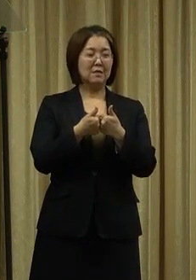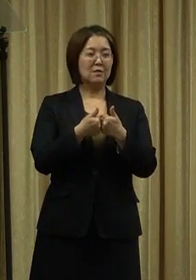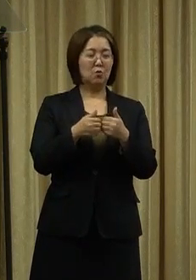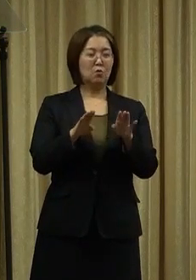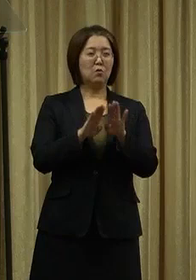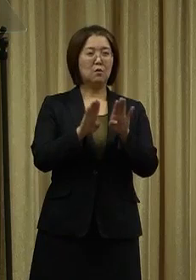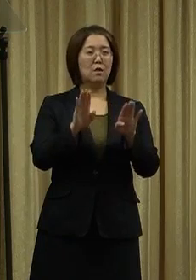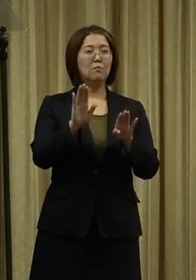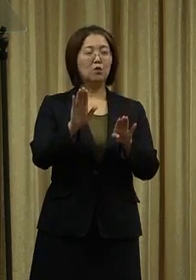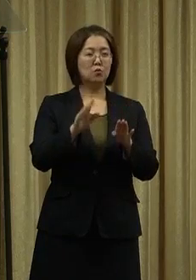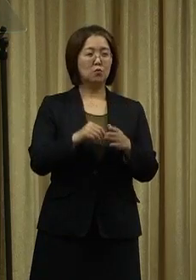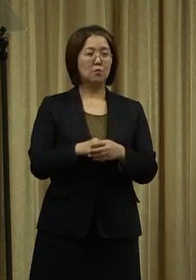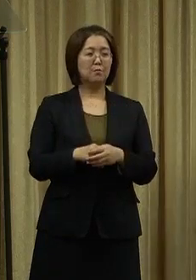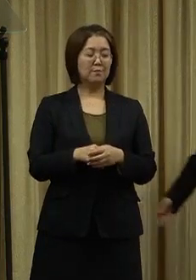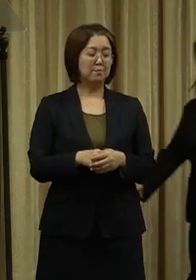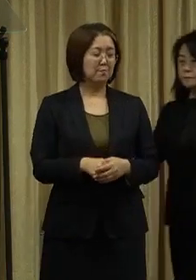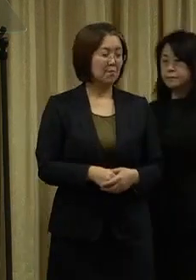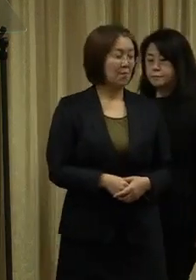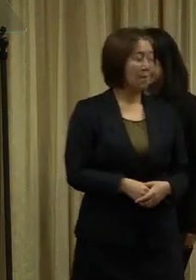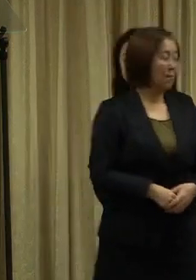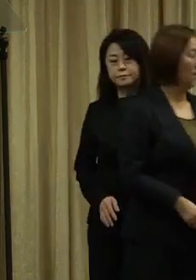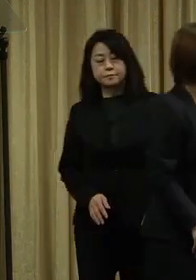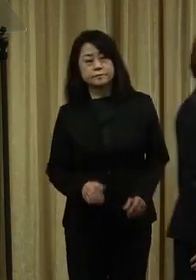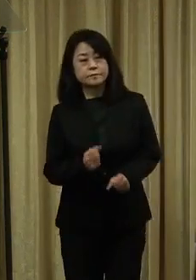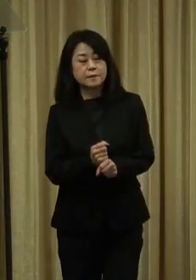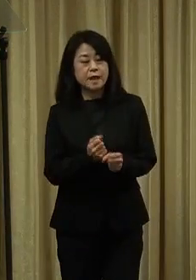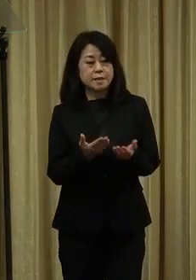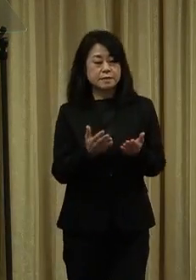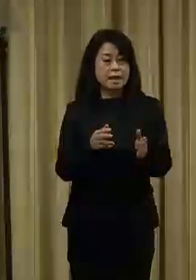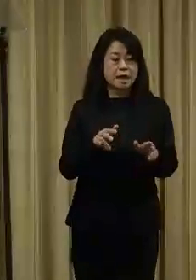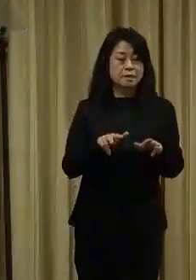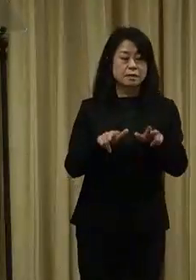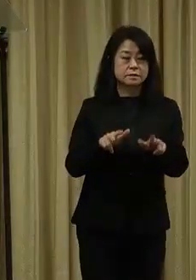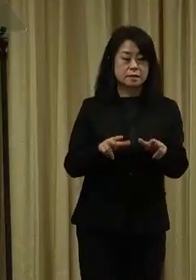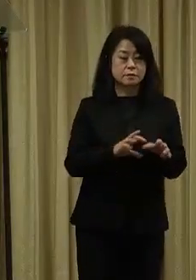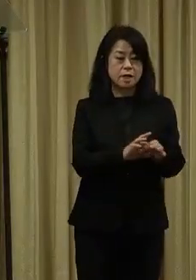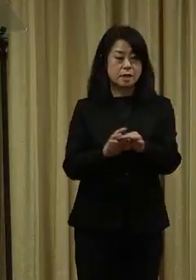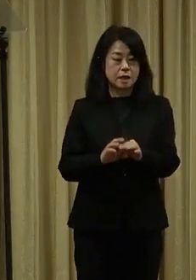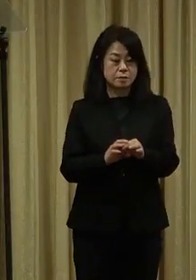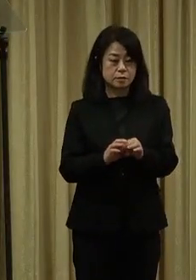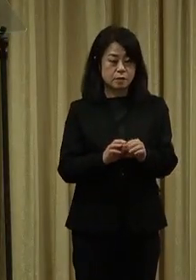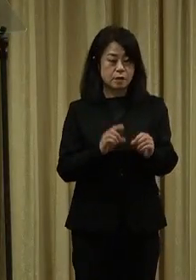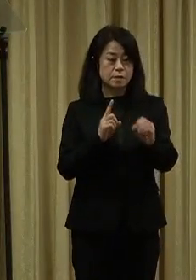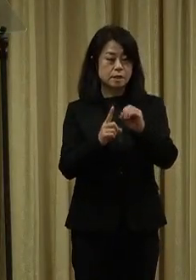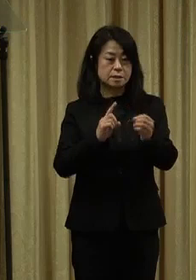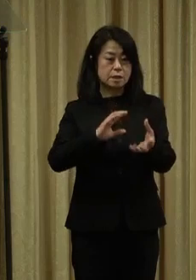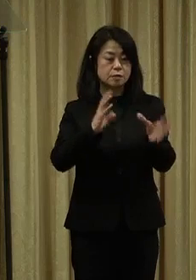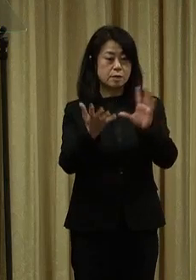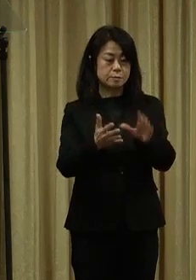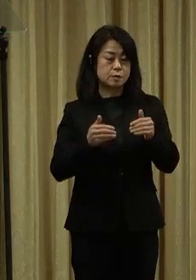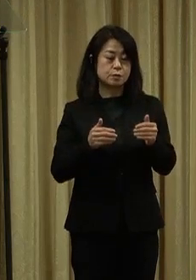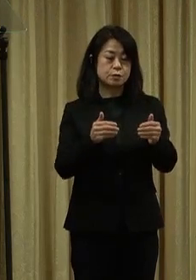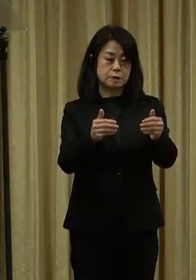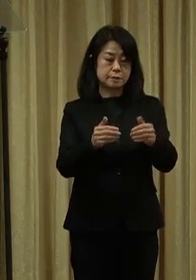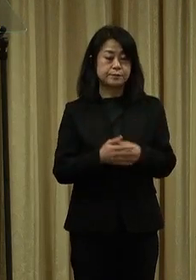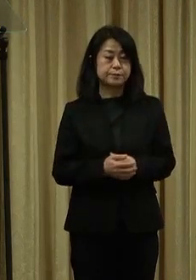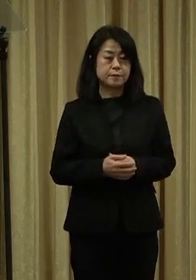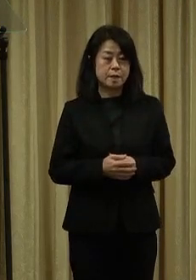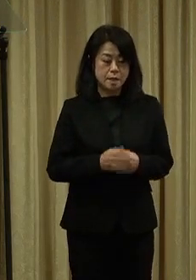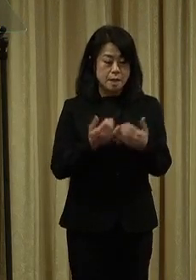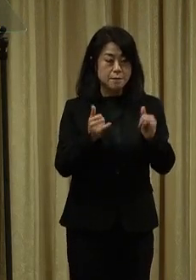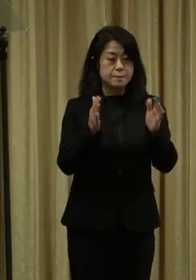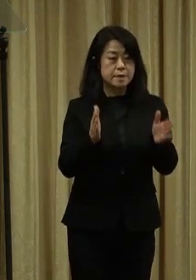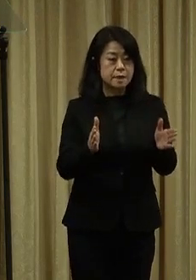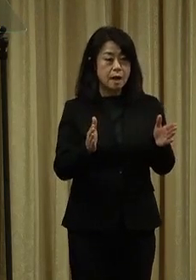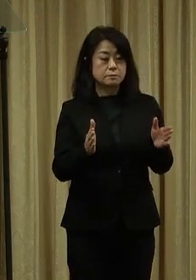ります。次に、産学官の連携によるデジタルトランスフォーメーションの推進です。まず、民間